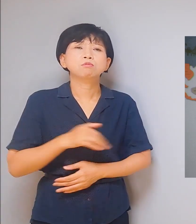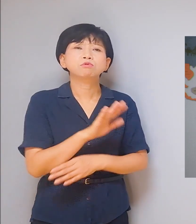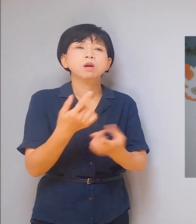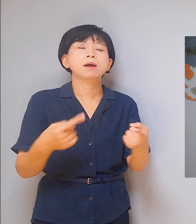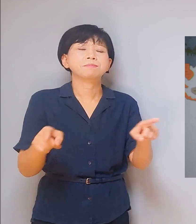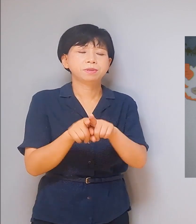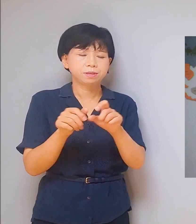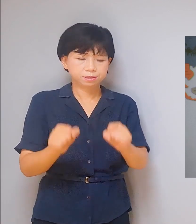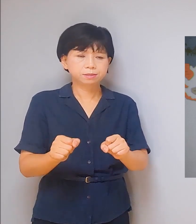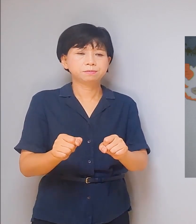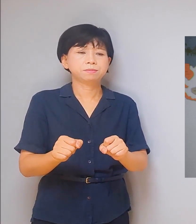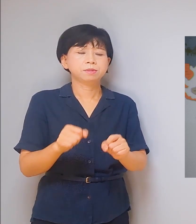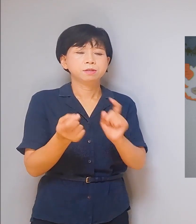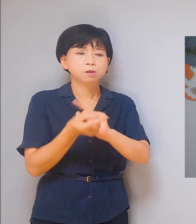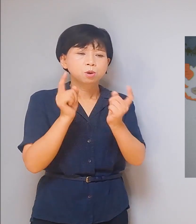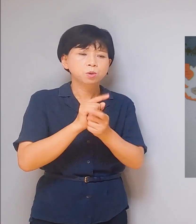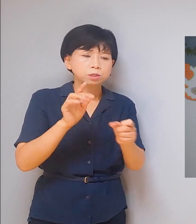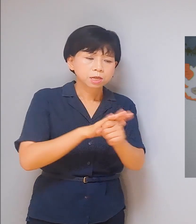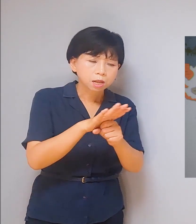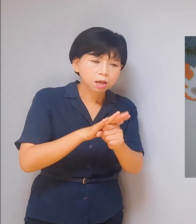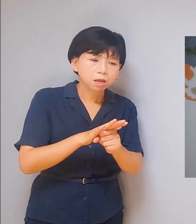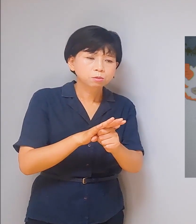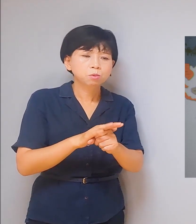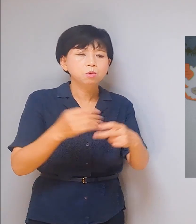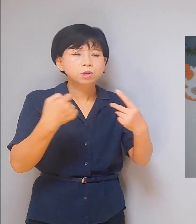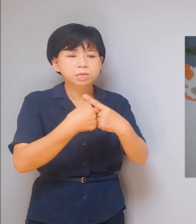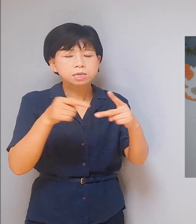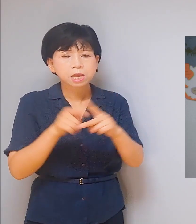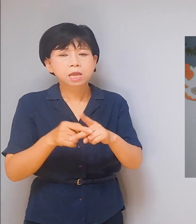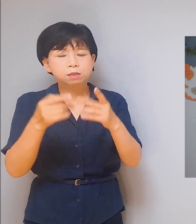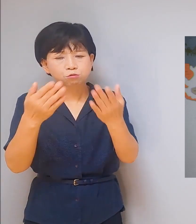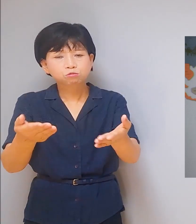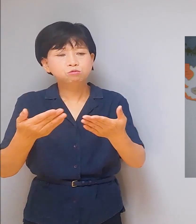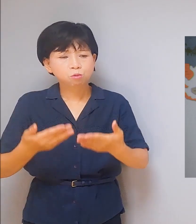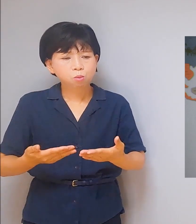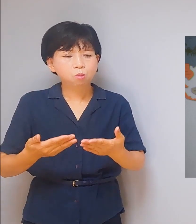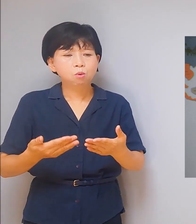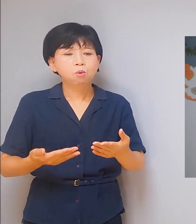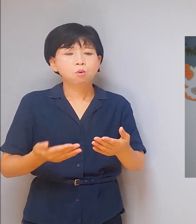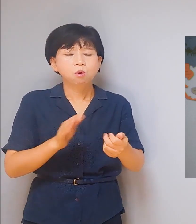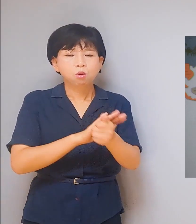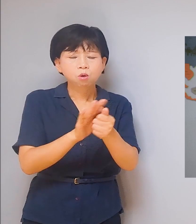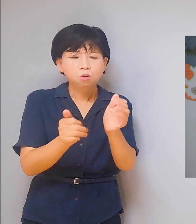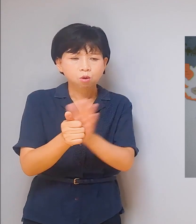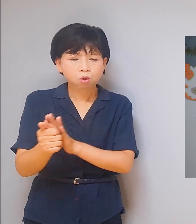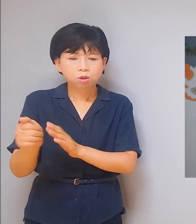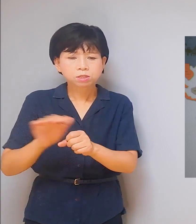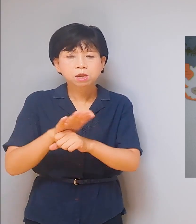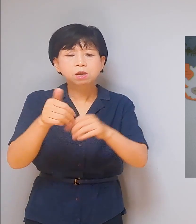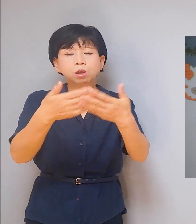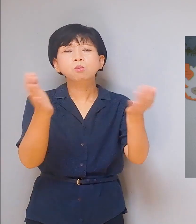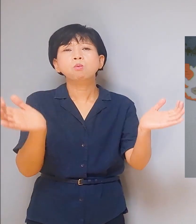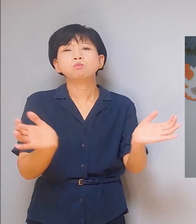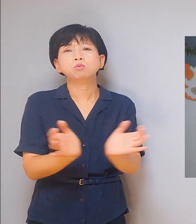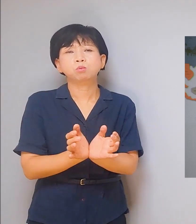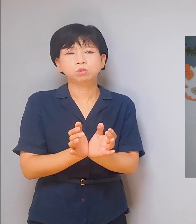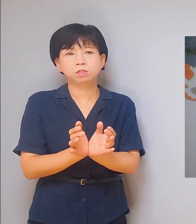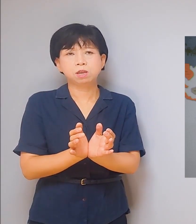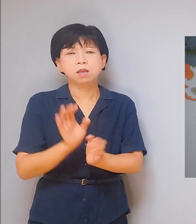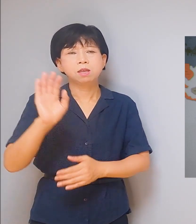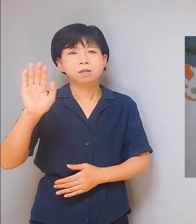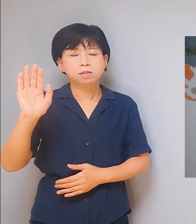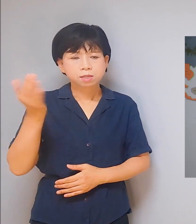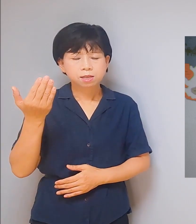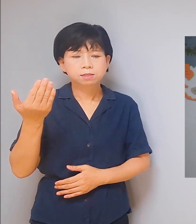믿습니다. 서로 사랑하고 서로 이해해주고 서로 아껴주고 정말 사랑의 공동체가 되는 우리 교회